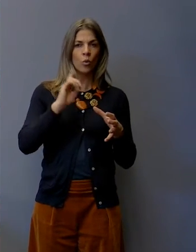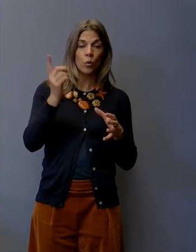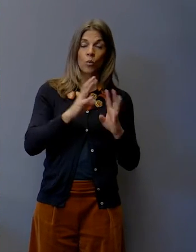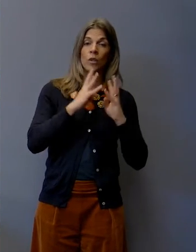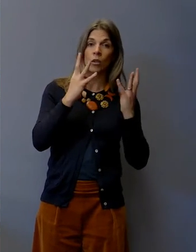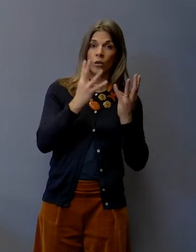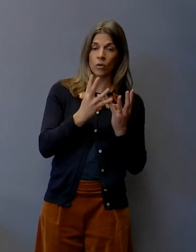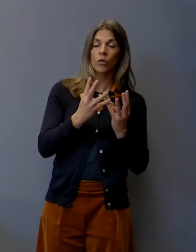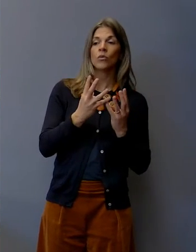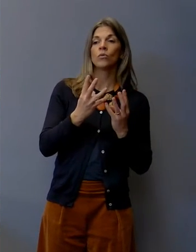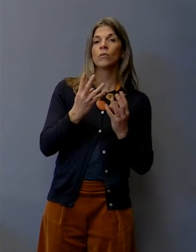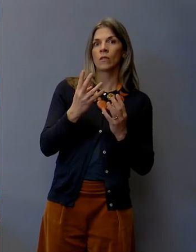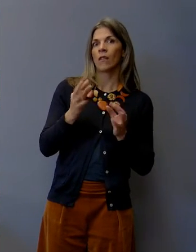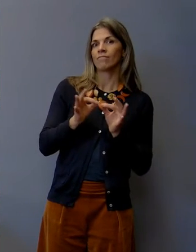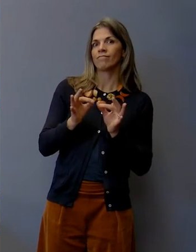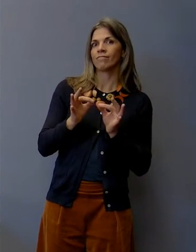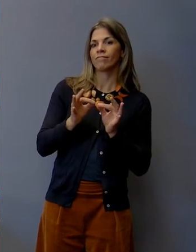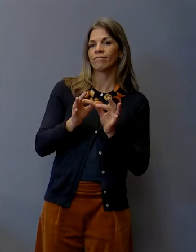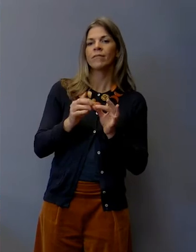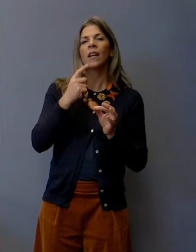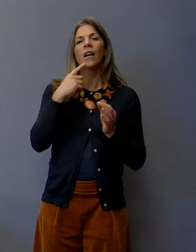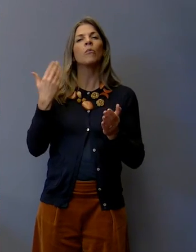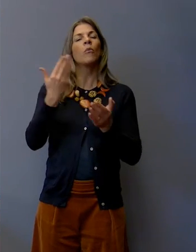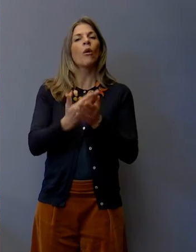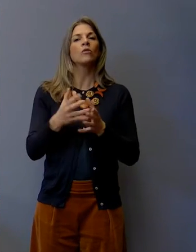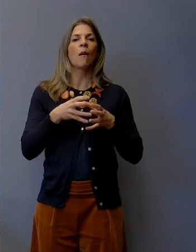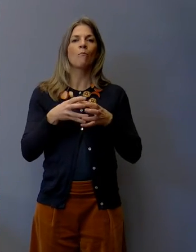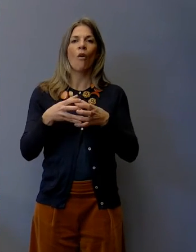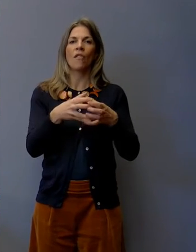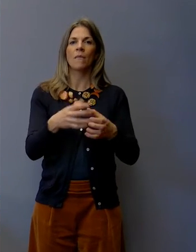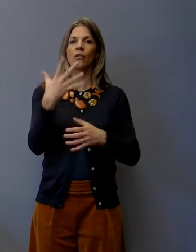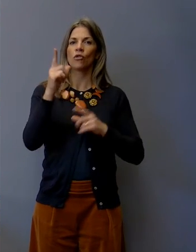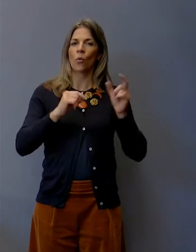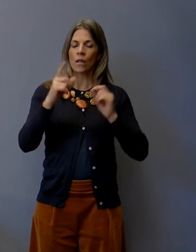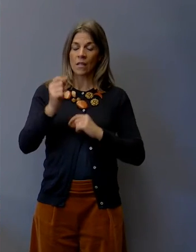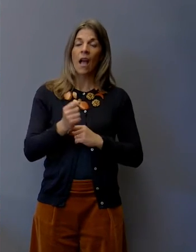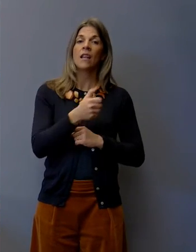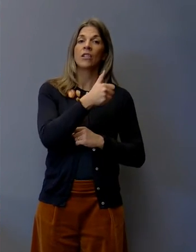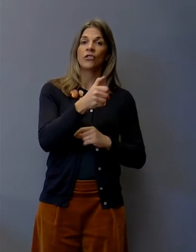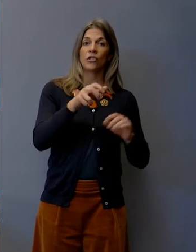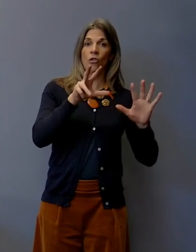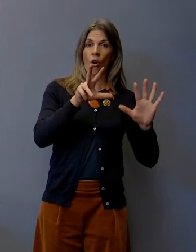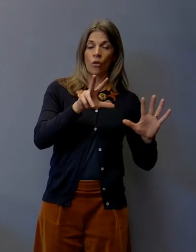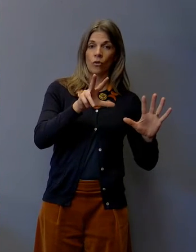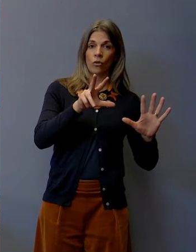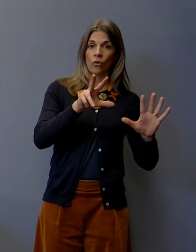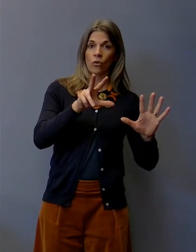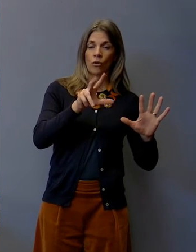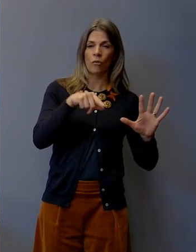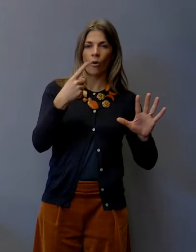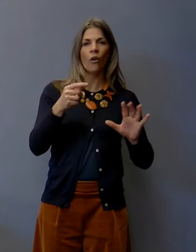proponente i consiglieri del movimento 5 stelle precisamente il numero 108 numeri da